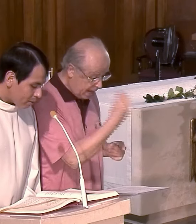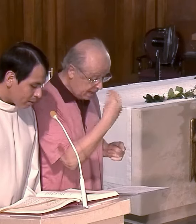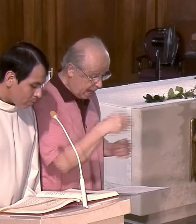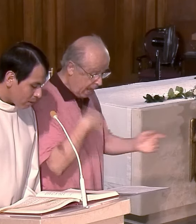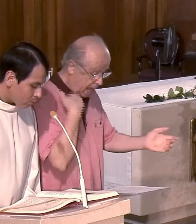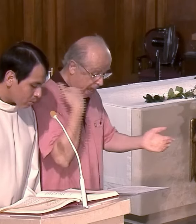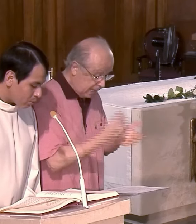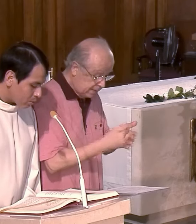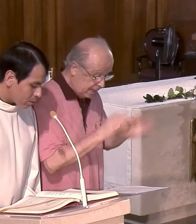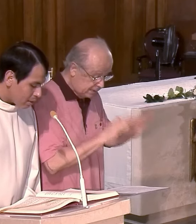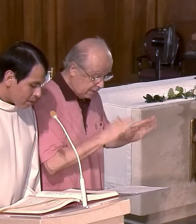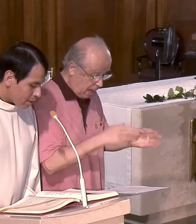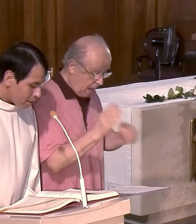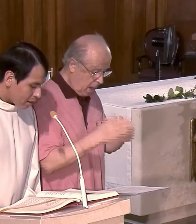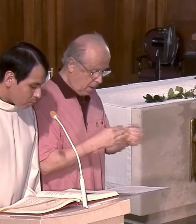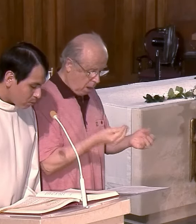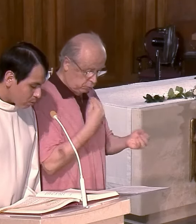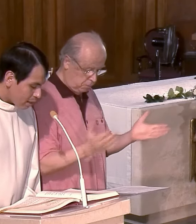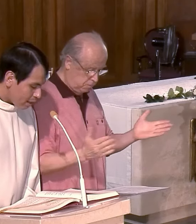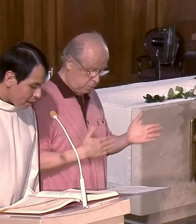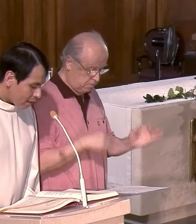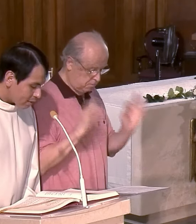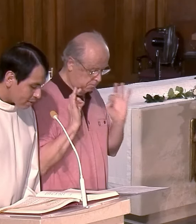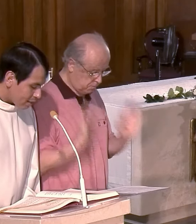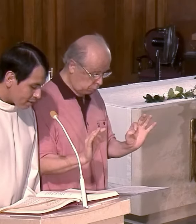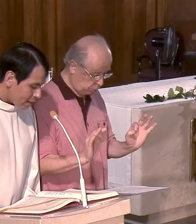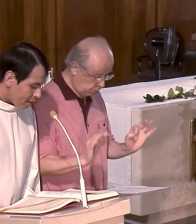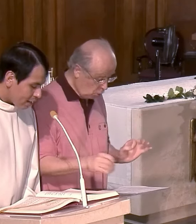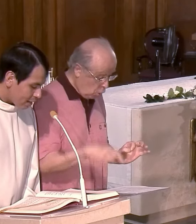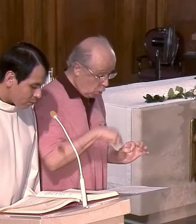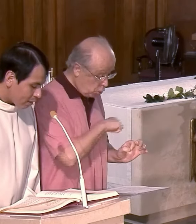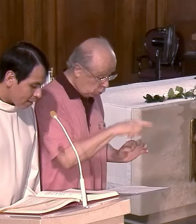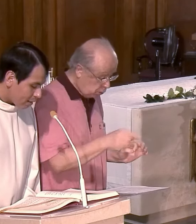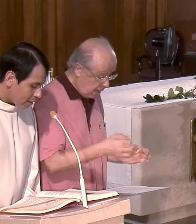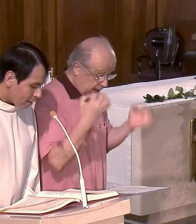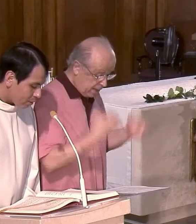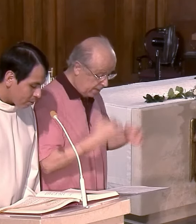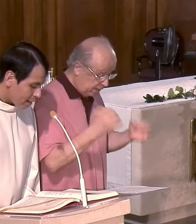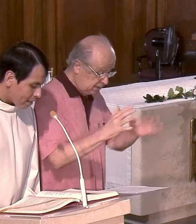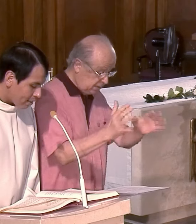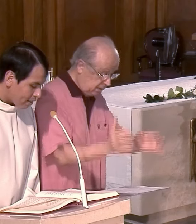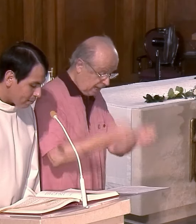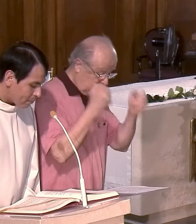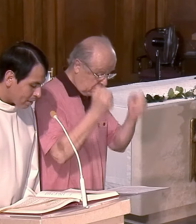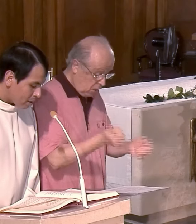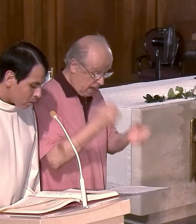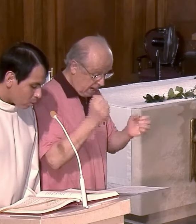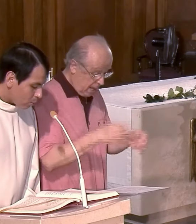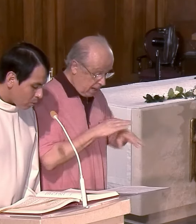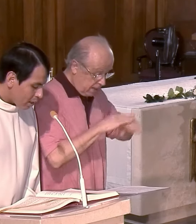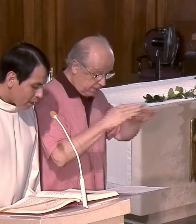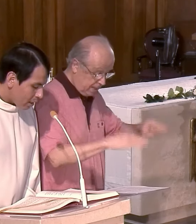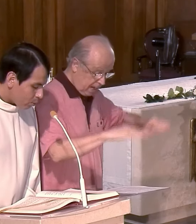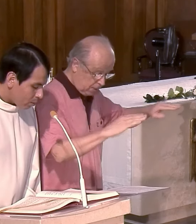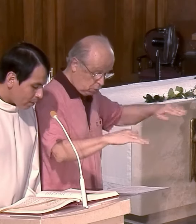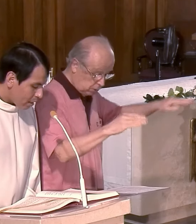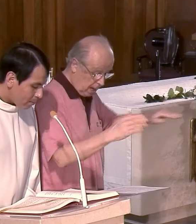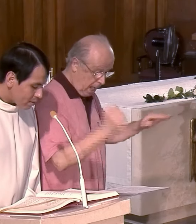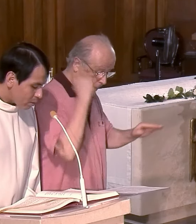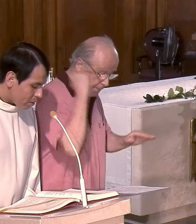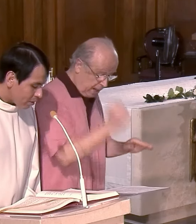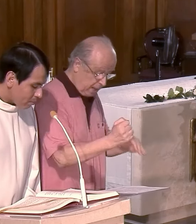pan del cielo para vosotros, que el pueblo salga a recoger la ración de cada día. Lo pondré a